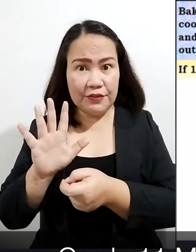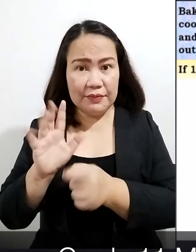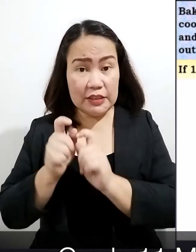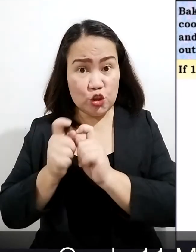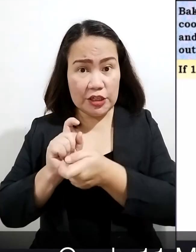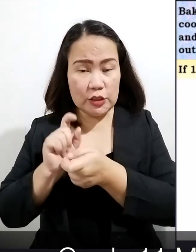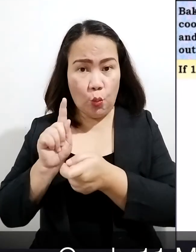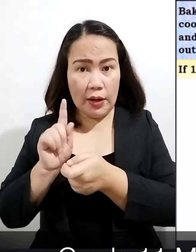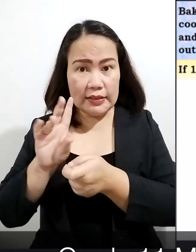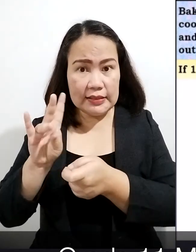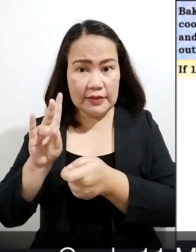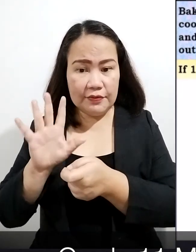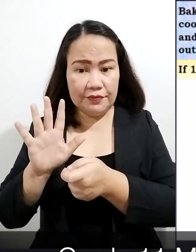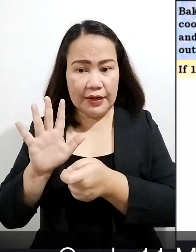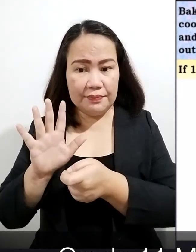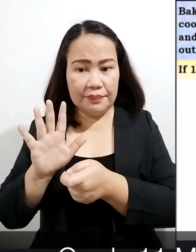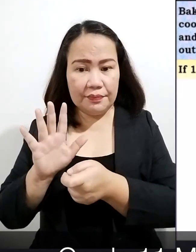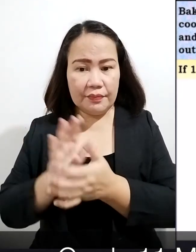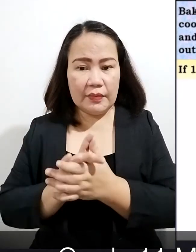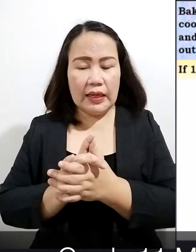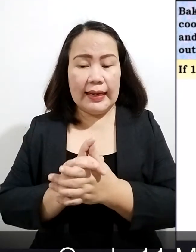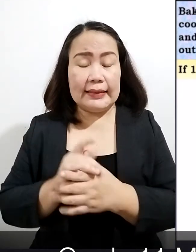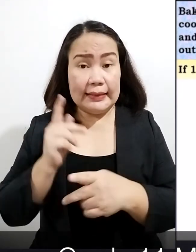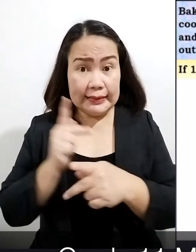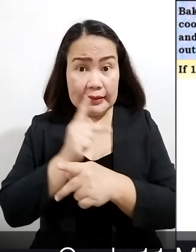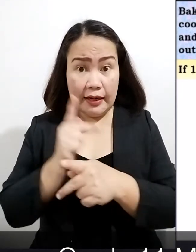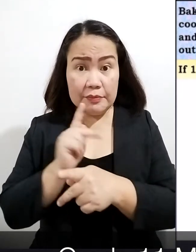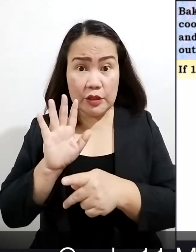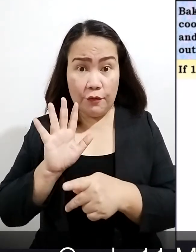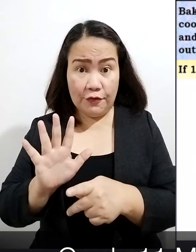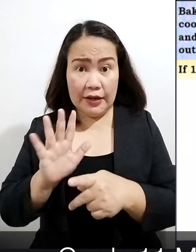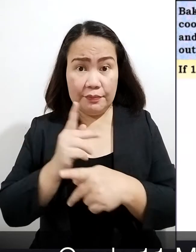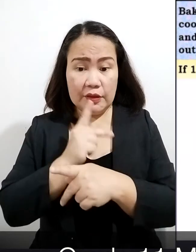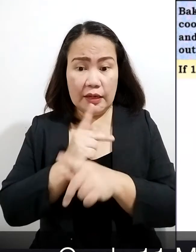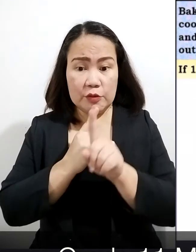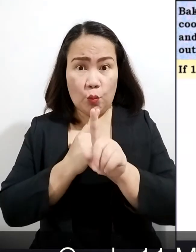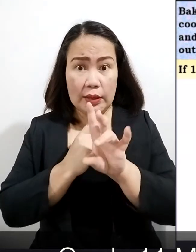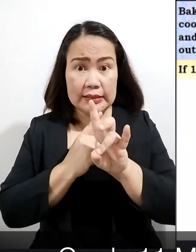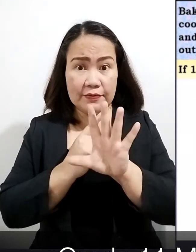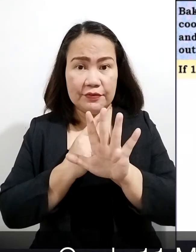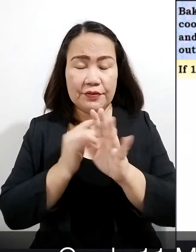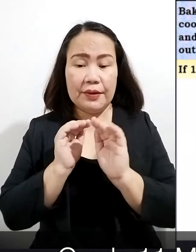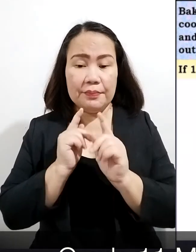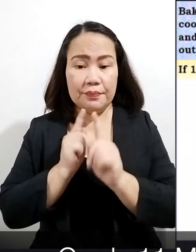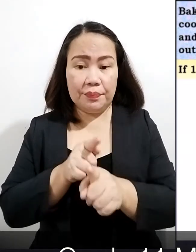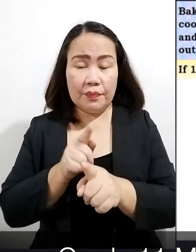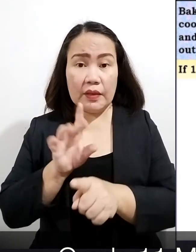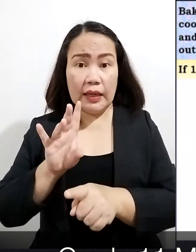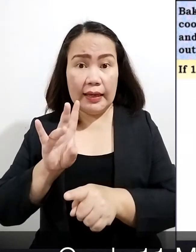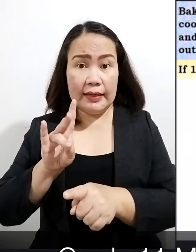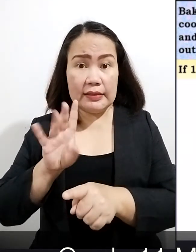175. Ayan. Next, kuhanin natin yung product ng 5 at 175. That is